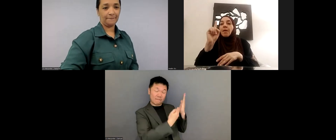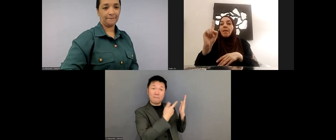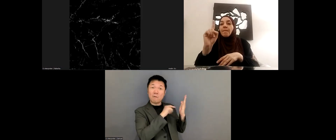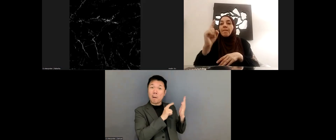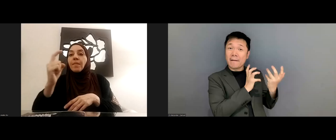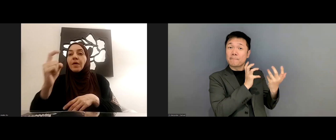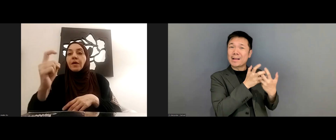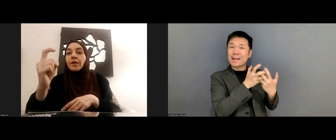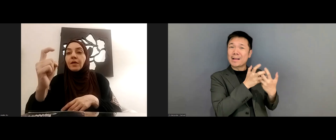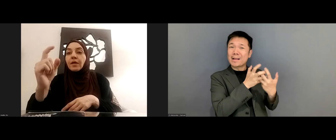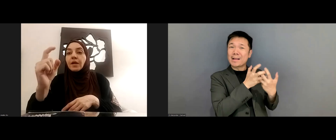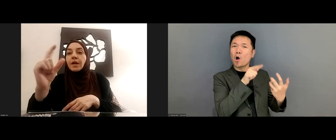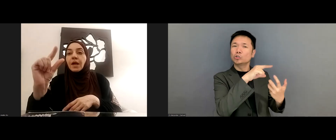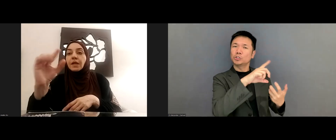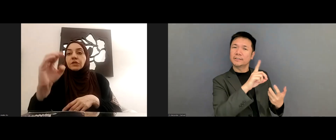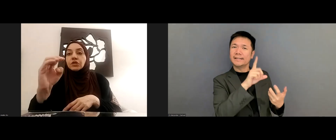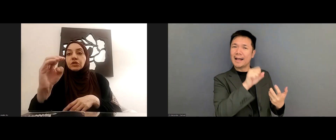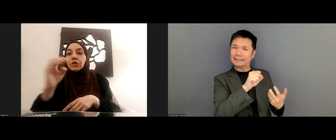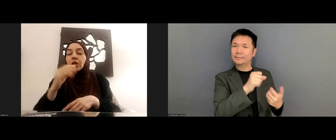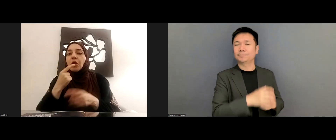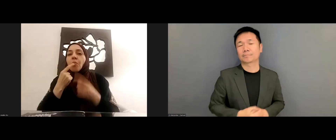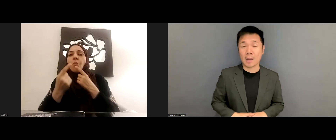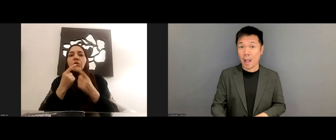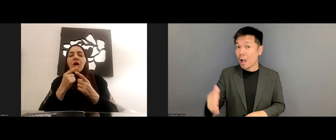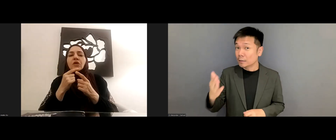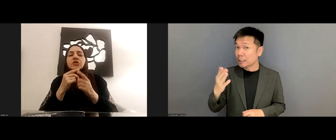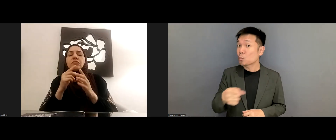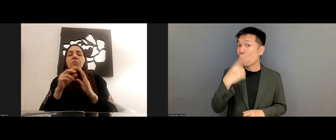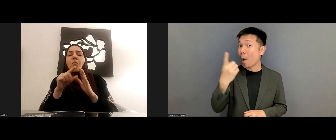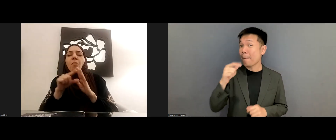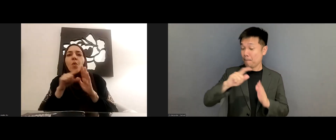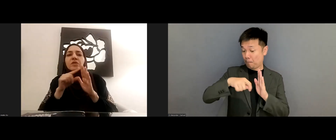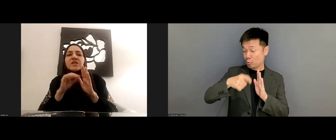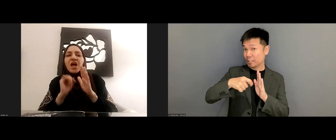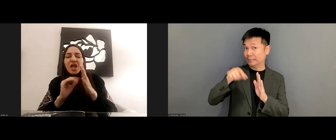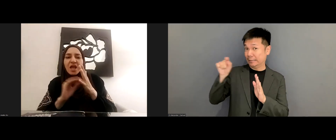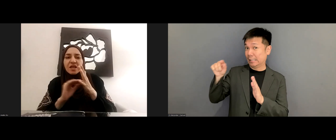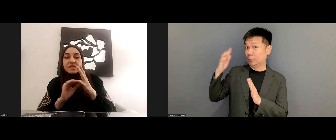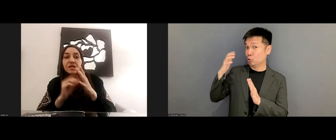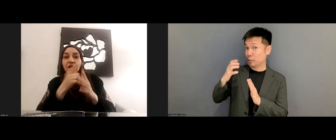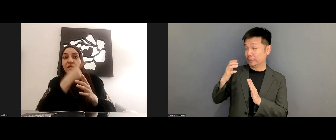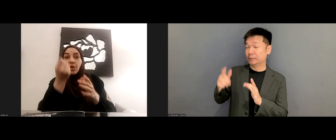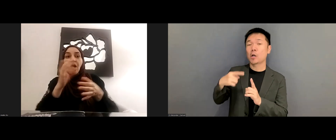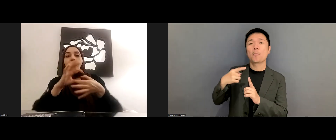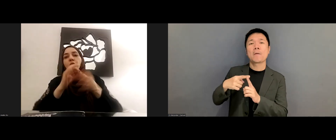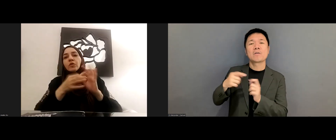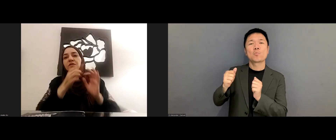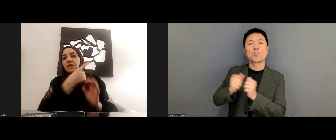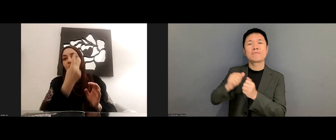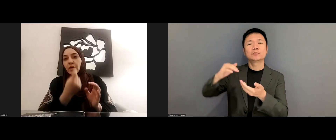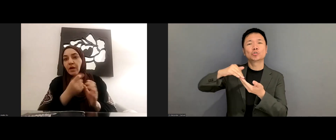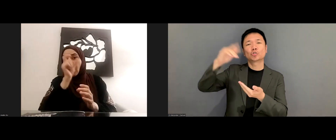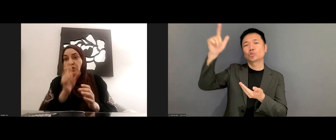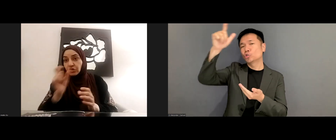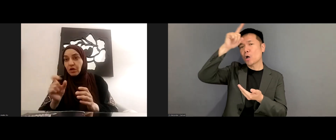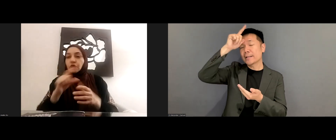لموضوع out القمة that there ولمناقشة is a القضايا project الرئيسية held التي by تهم Bridge الأشخاص ذوي الإعاقة in Jordan ومؤسساتهم. for people with الركائز disabilities.